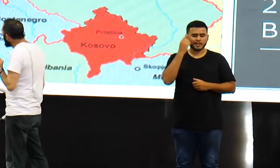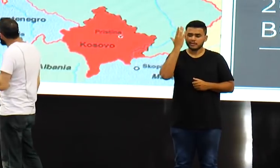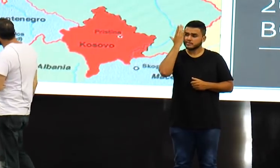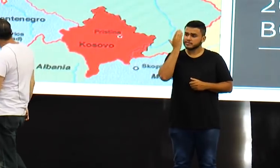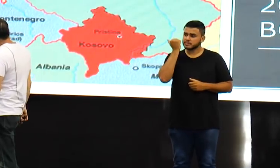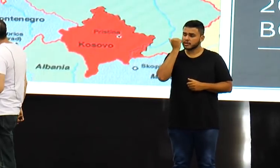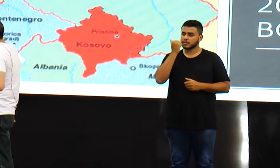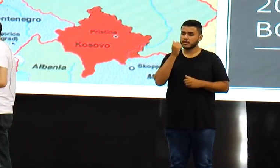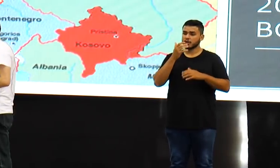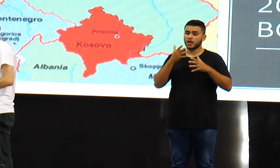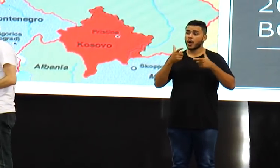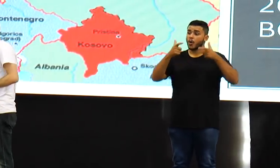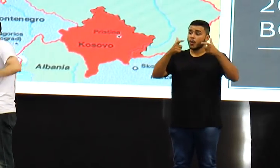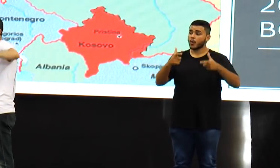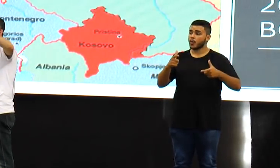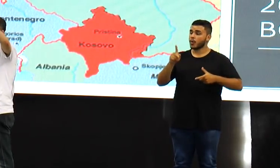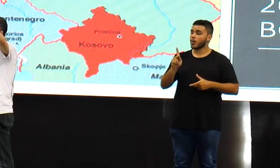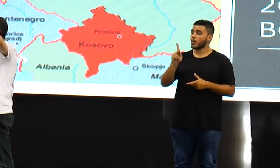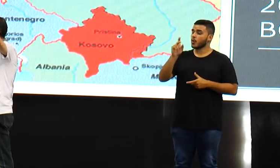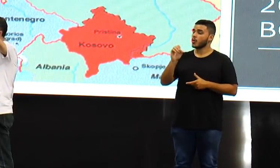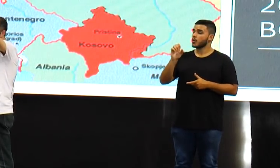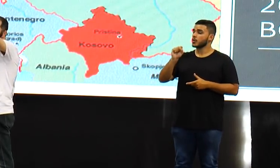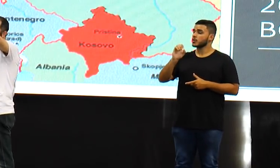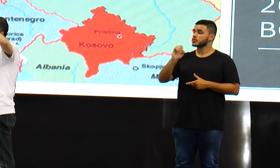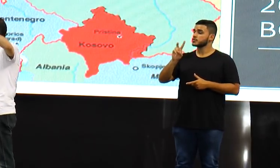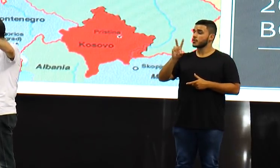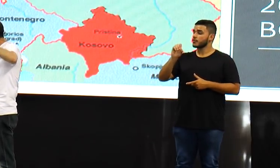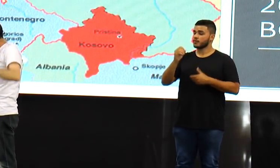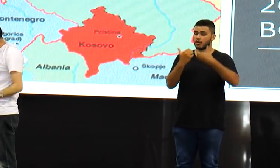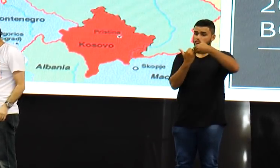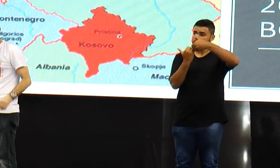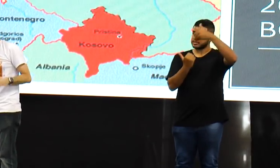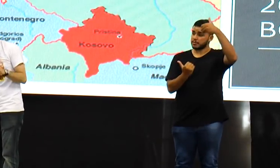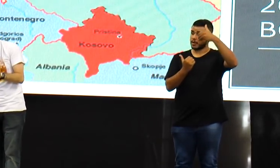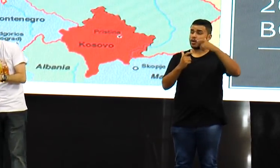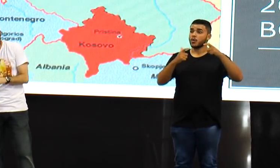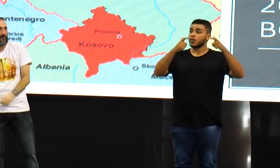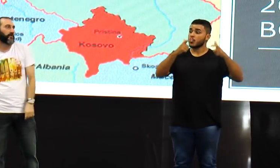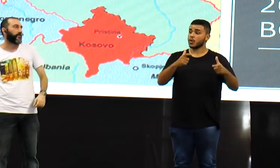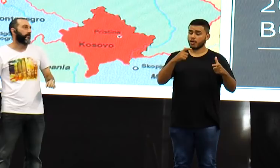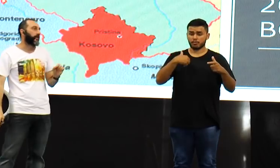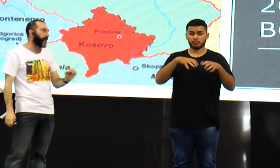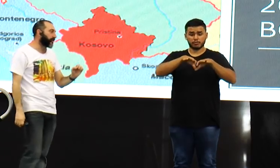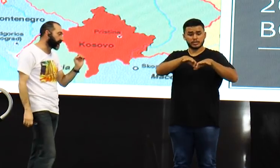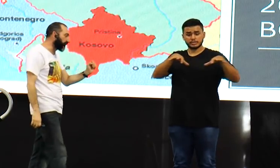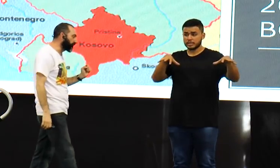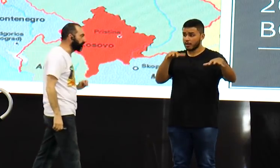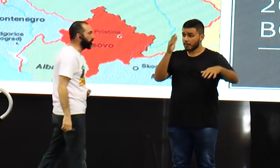invadiu Kosovo, que apenas queria se separar,